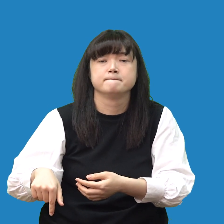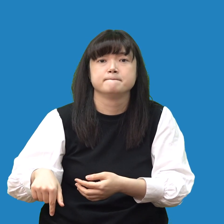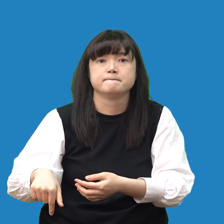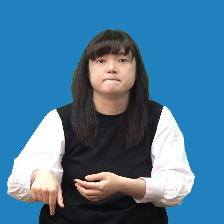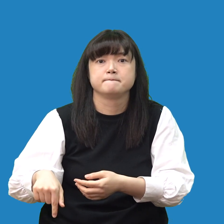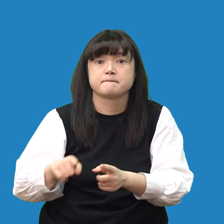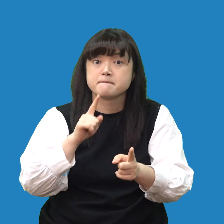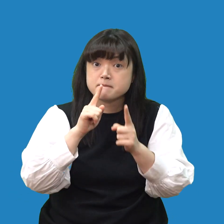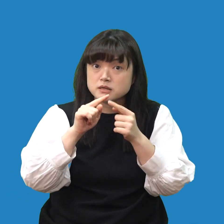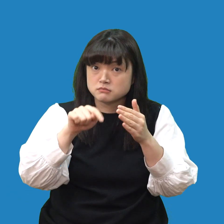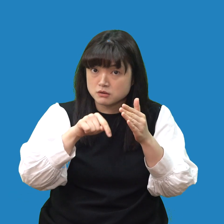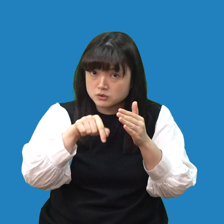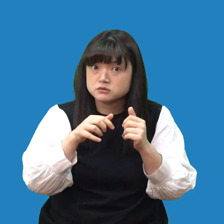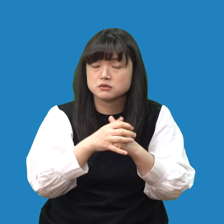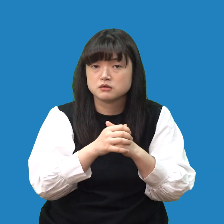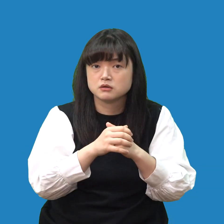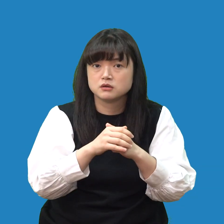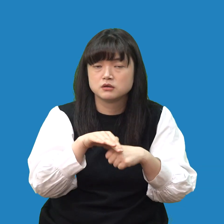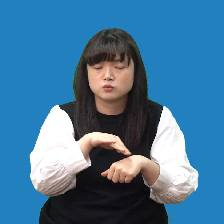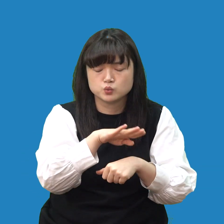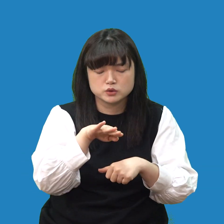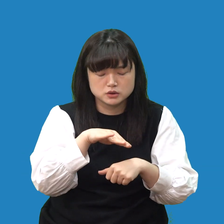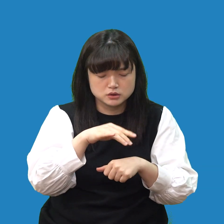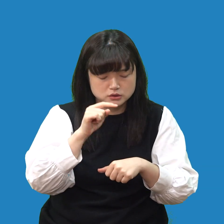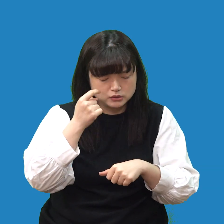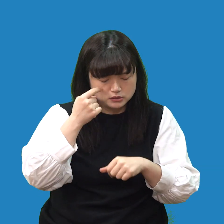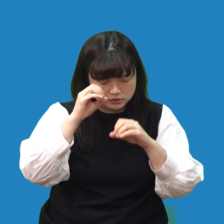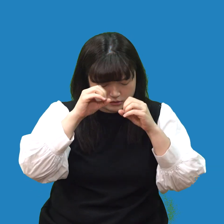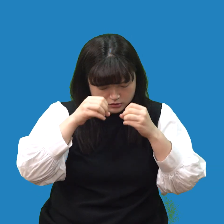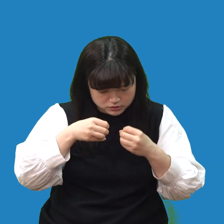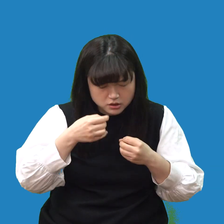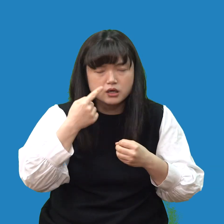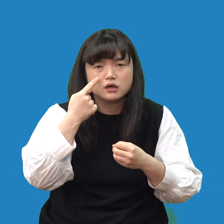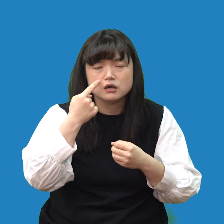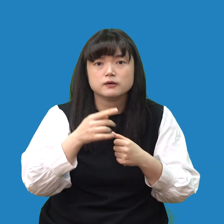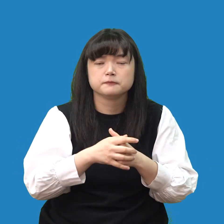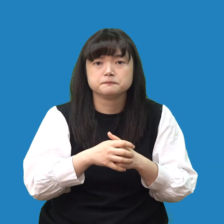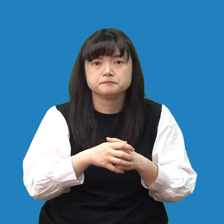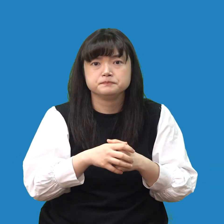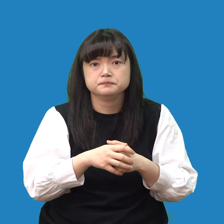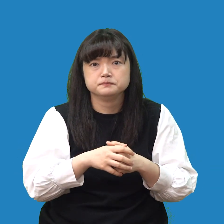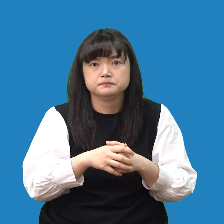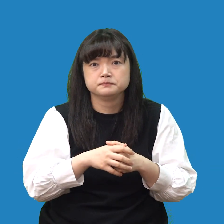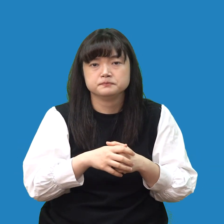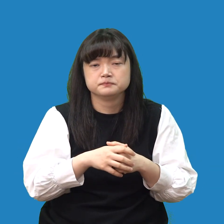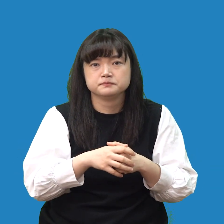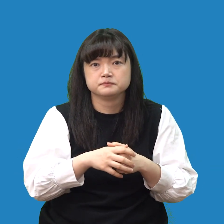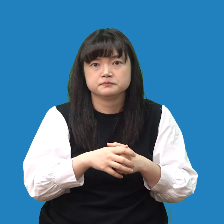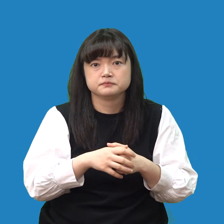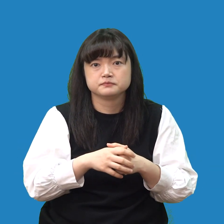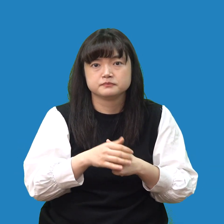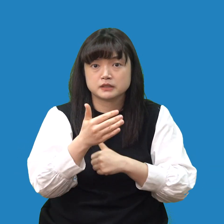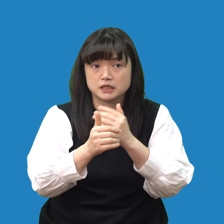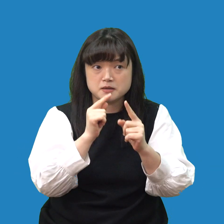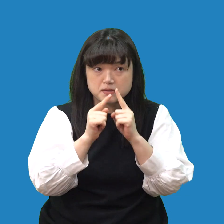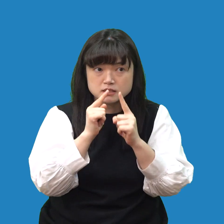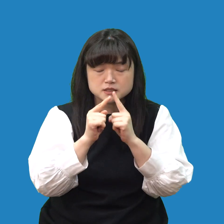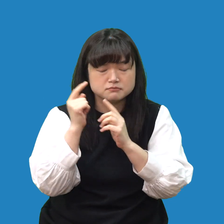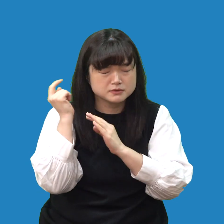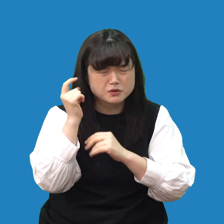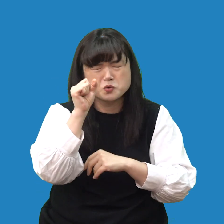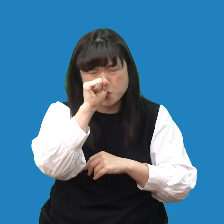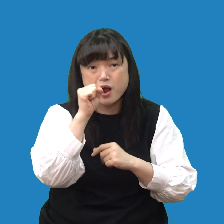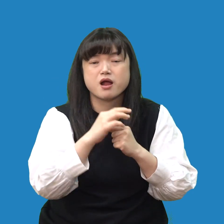오늘 말씀 속에서 좀 우리를 좀 돌아봐야 되겠습니다. 하나님의 말씀을 듣는 거